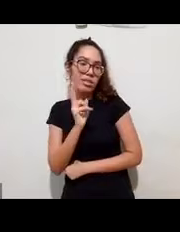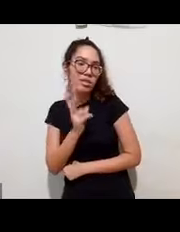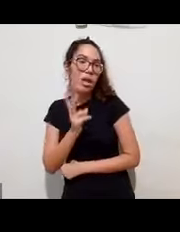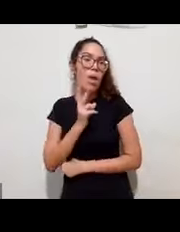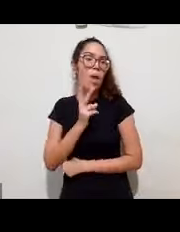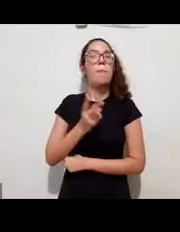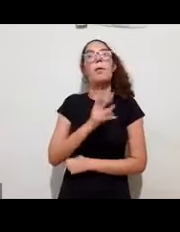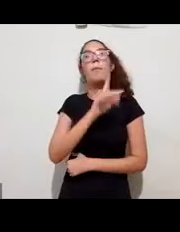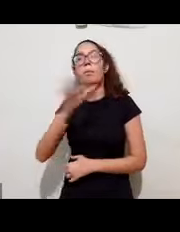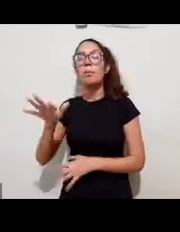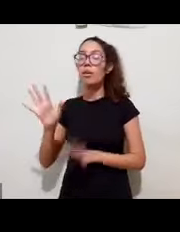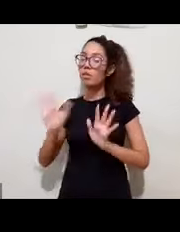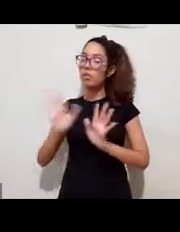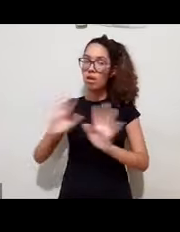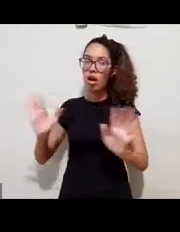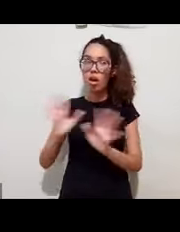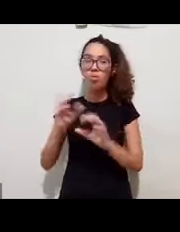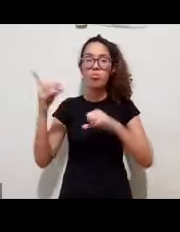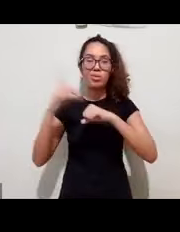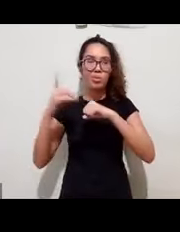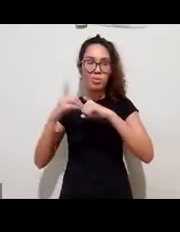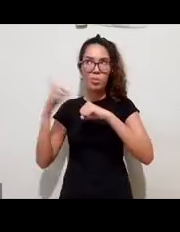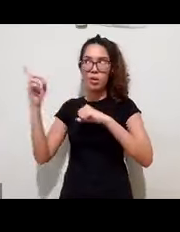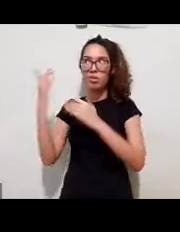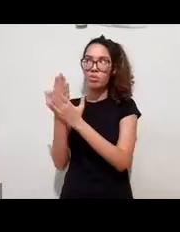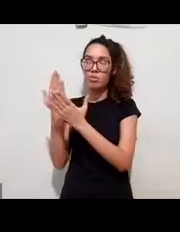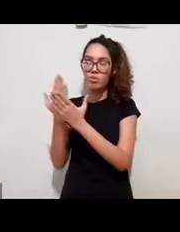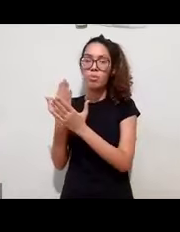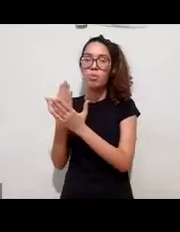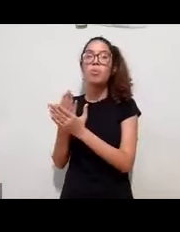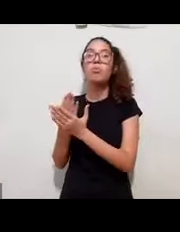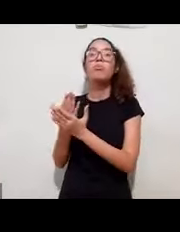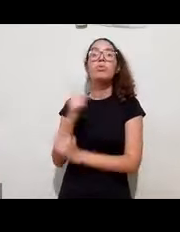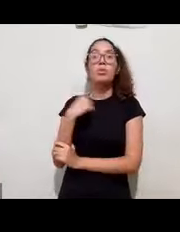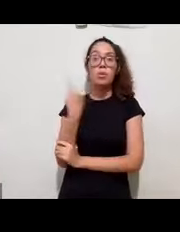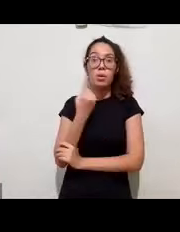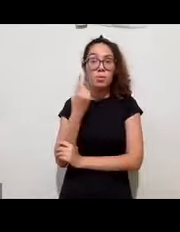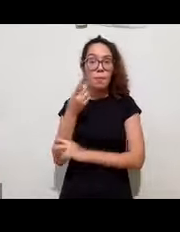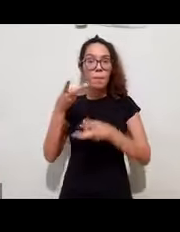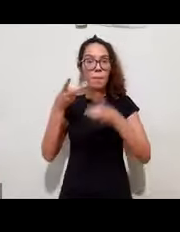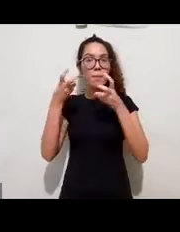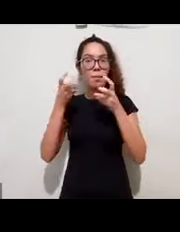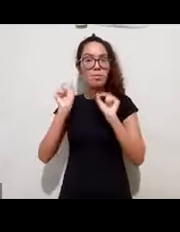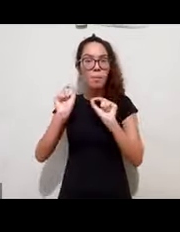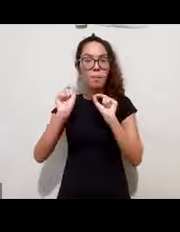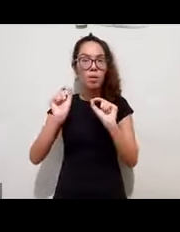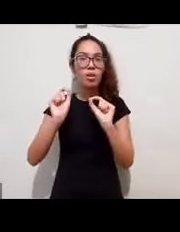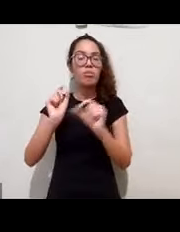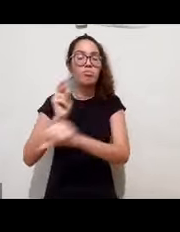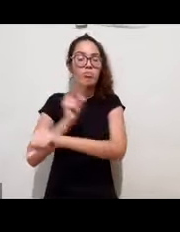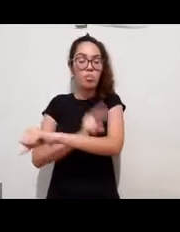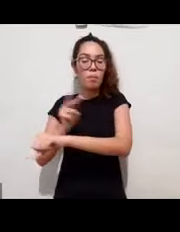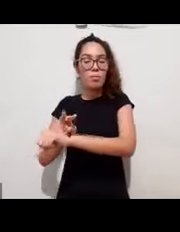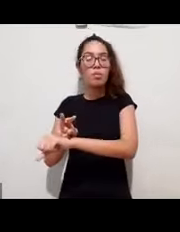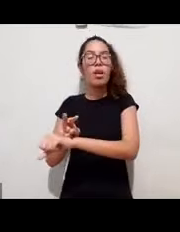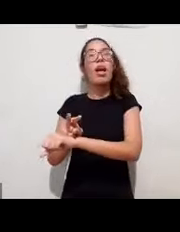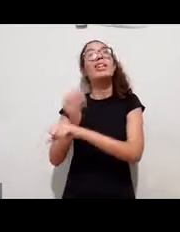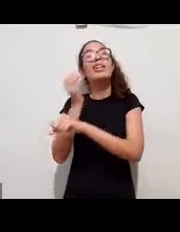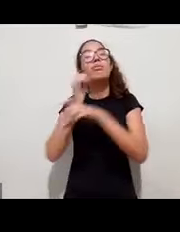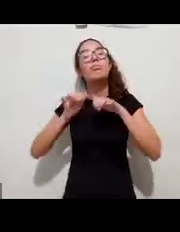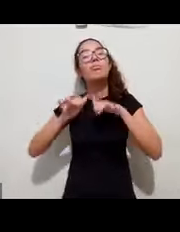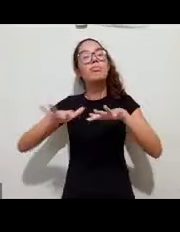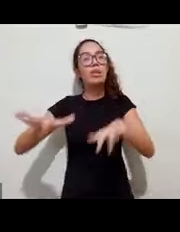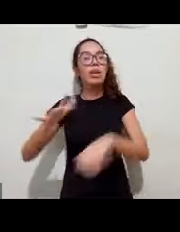no doutorado no ISC, né, no Instituto de Saúde Coletiva, e a gente está discutindo aqui a ideia de uma vigilância ampliada em saúde que trabalhe